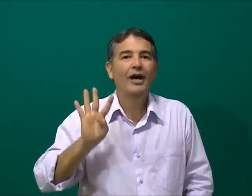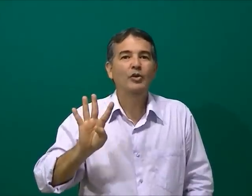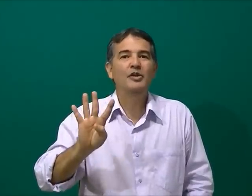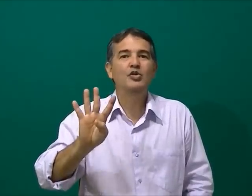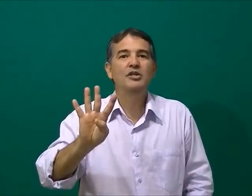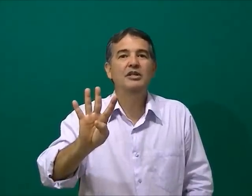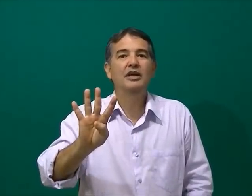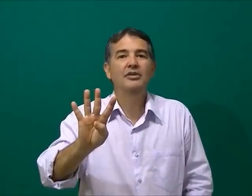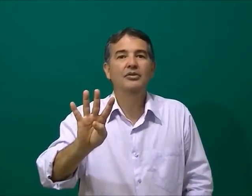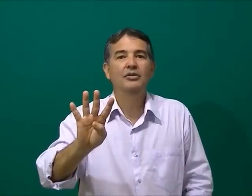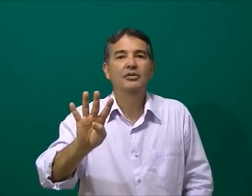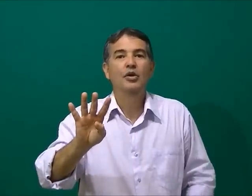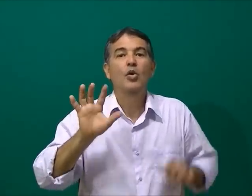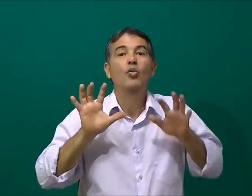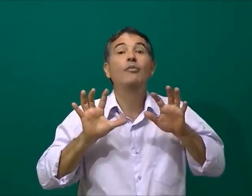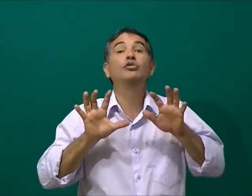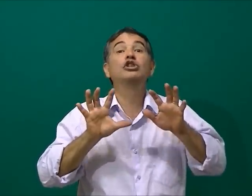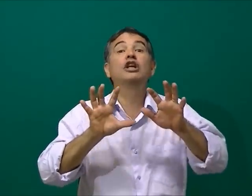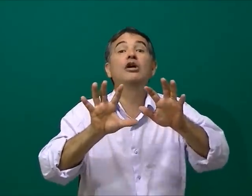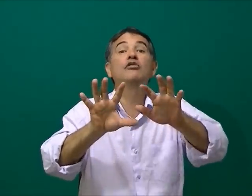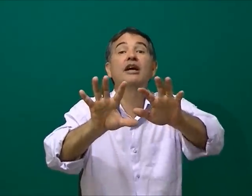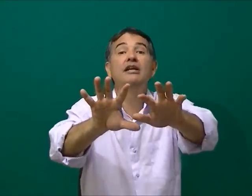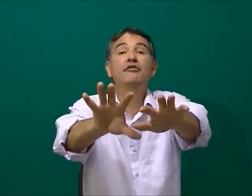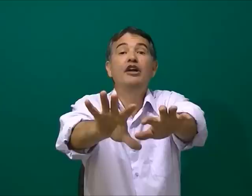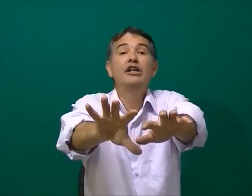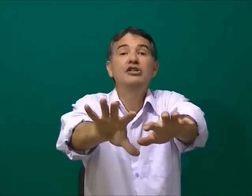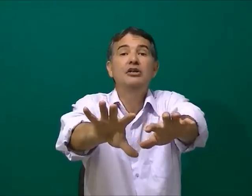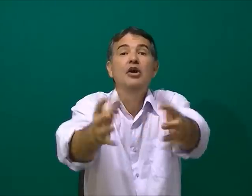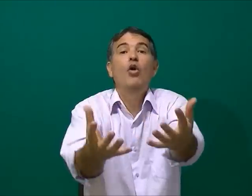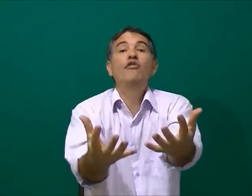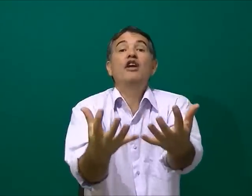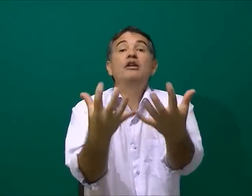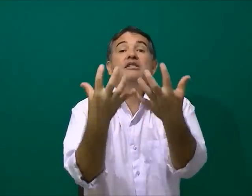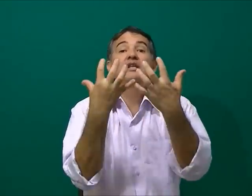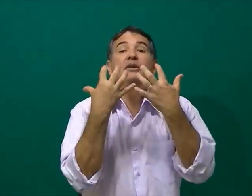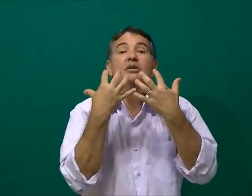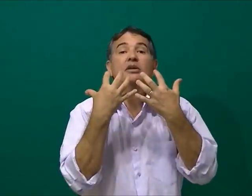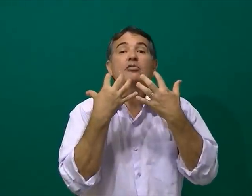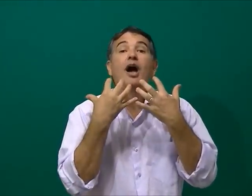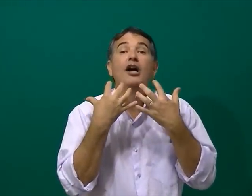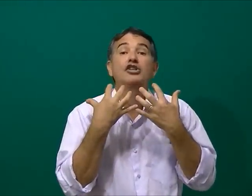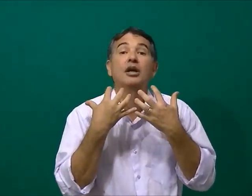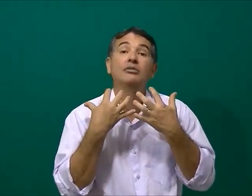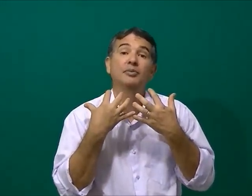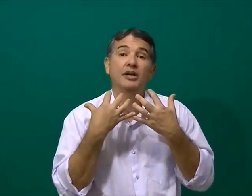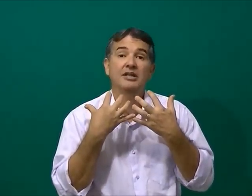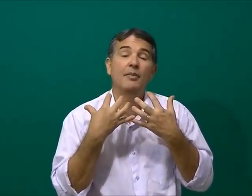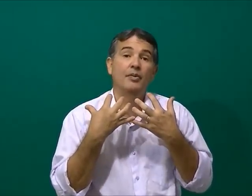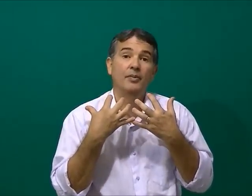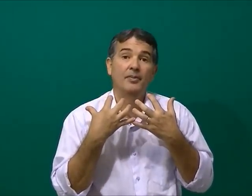4 pessoas andando. Uma multidão vai em frente ou vem em cima de mim, um arrastão, por exemplo.